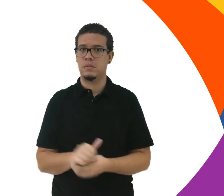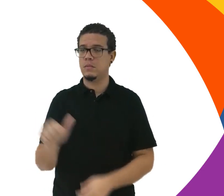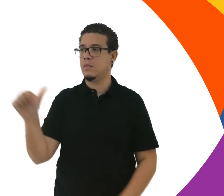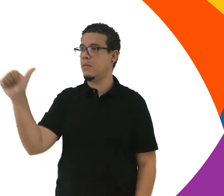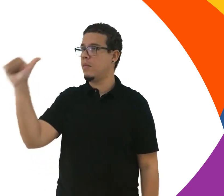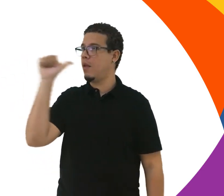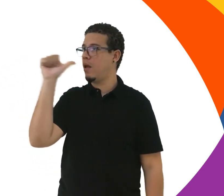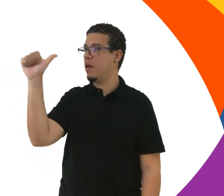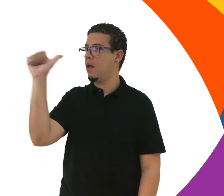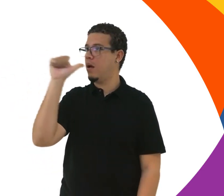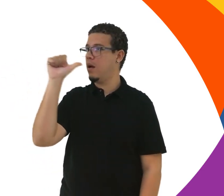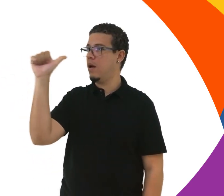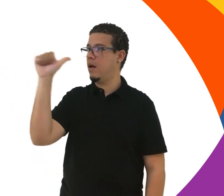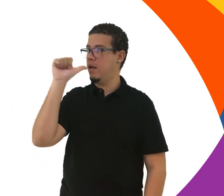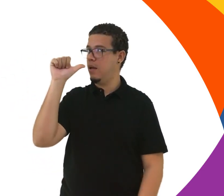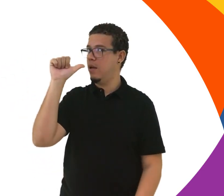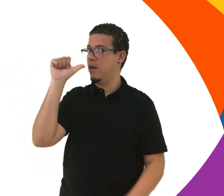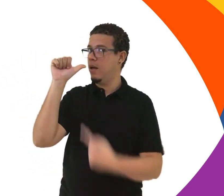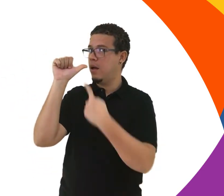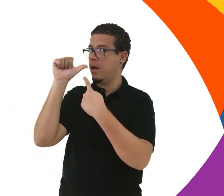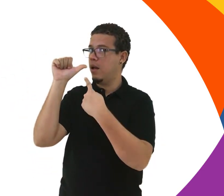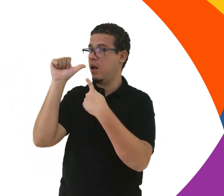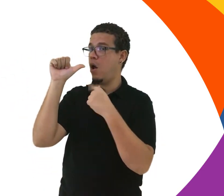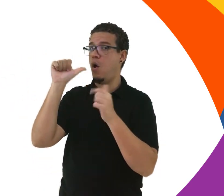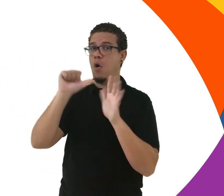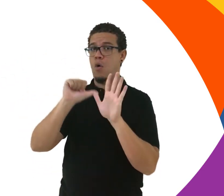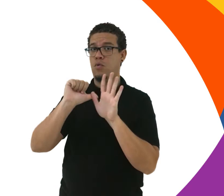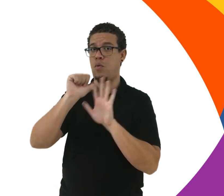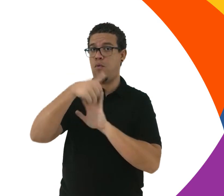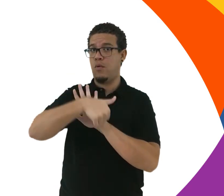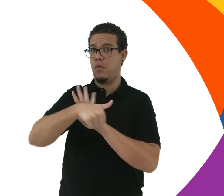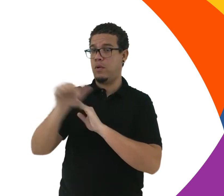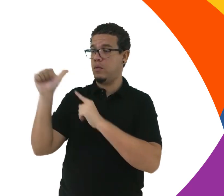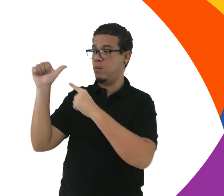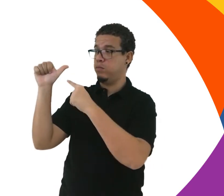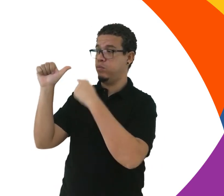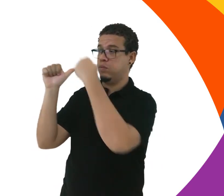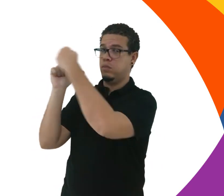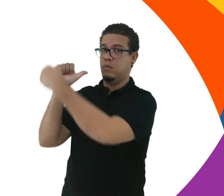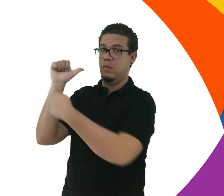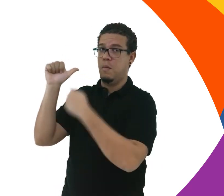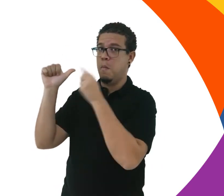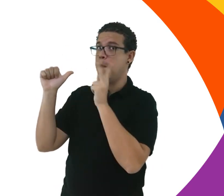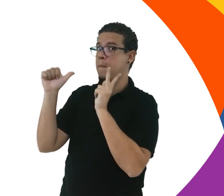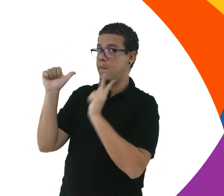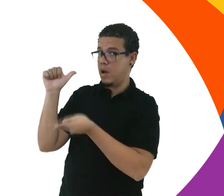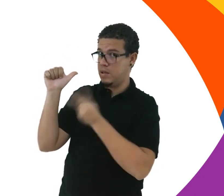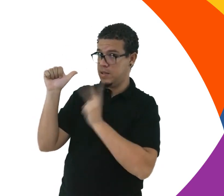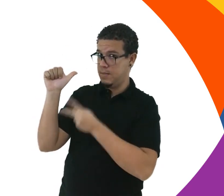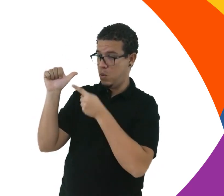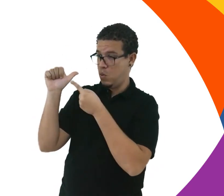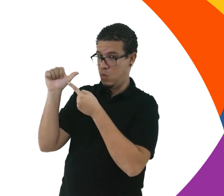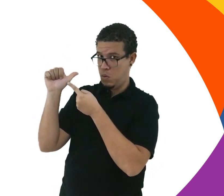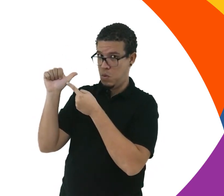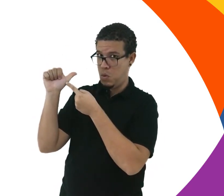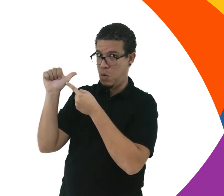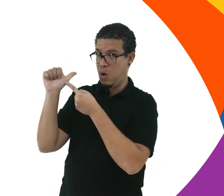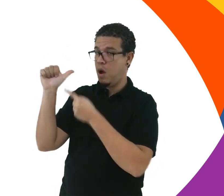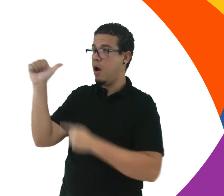um comparativo. Este foi o primeiro sinal. Olha a configuração de mão. Essa é a configuração de mão,